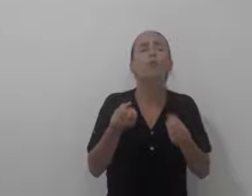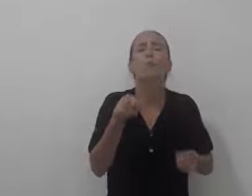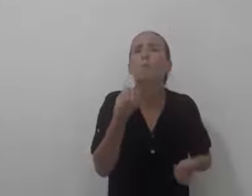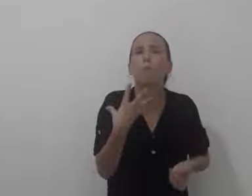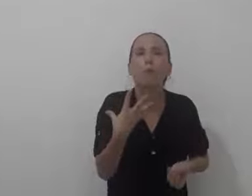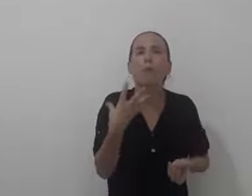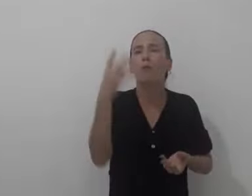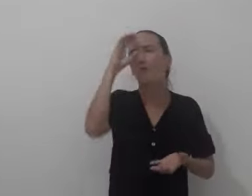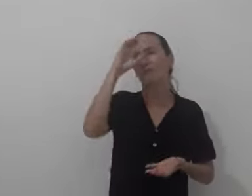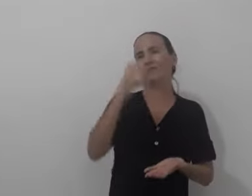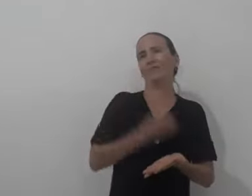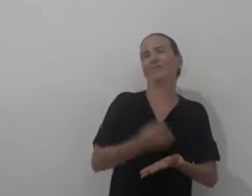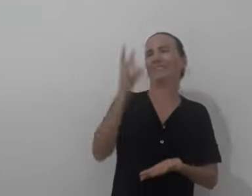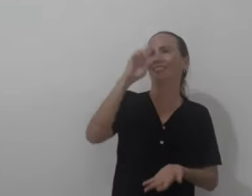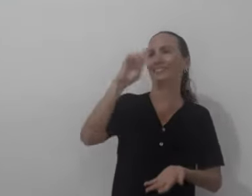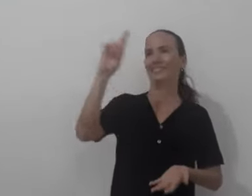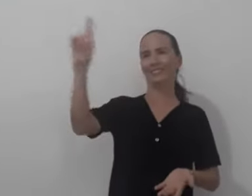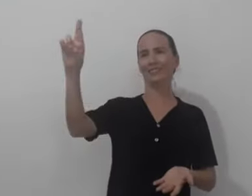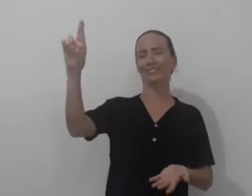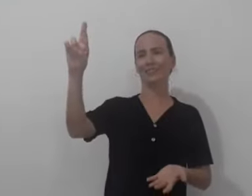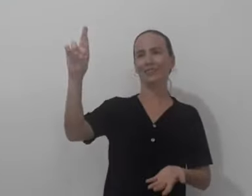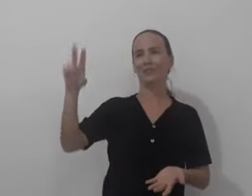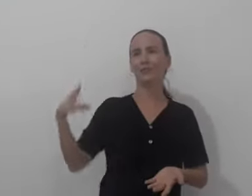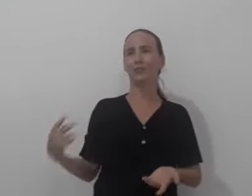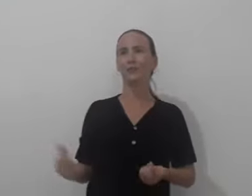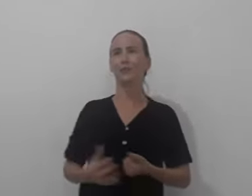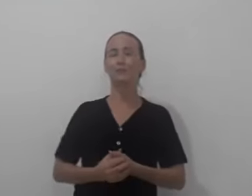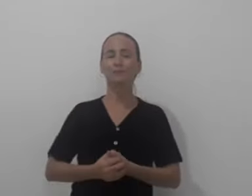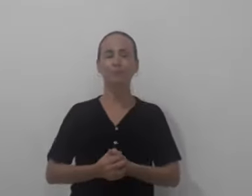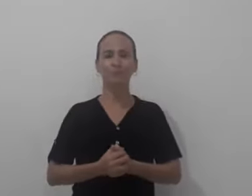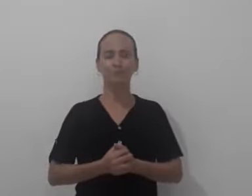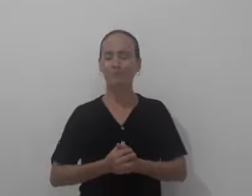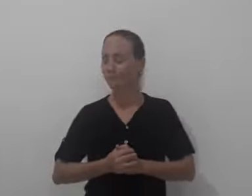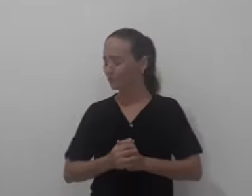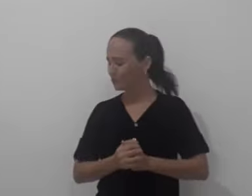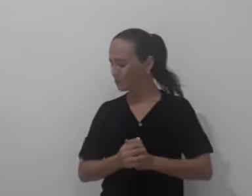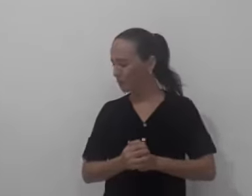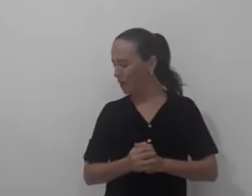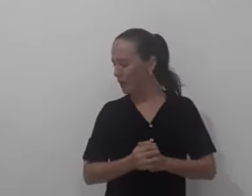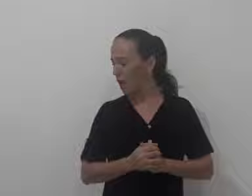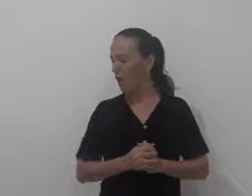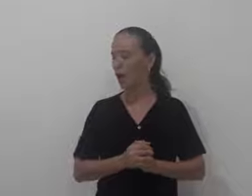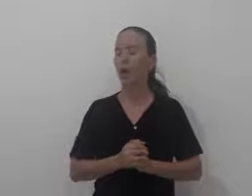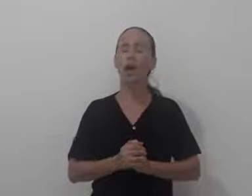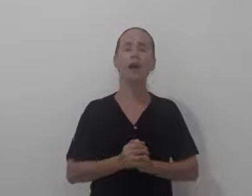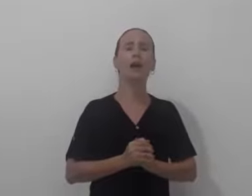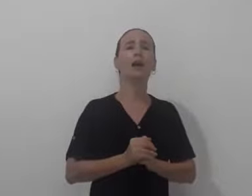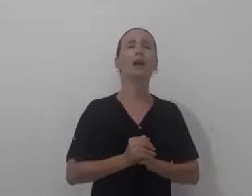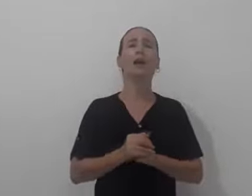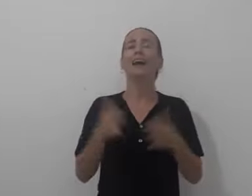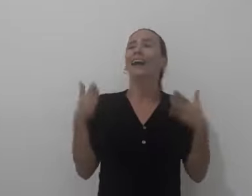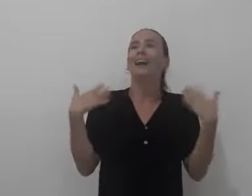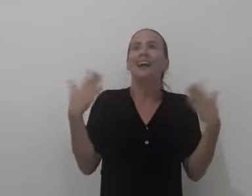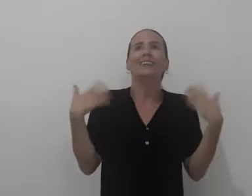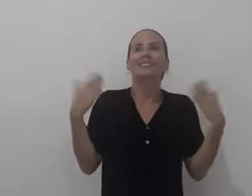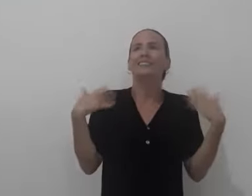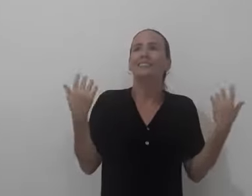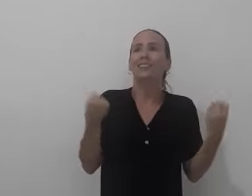número 8, que diz assim: agrada-te-me fazer a tua vontade, ó Deus meu, dentro do meu